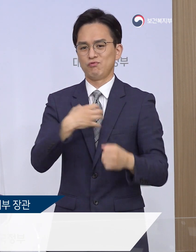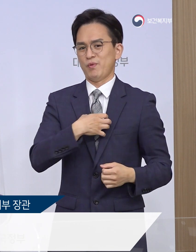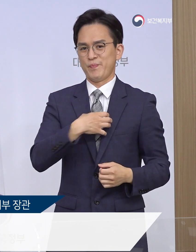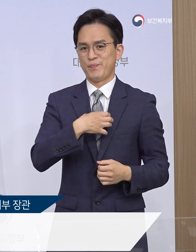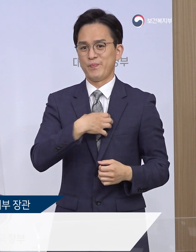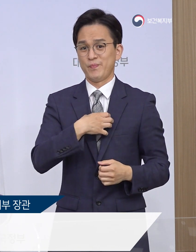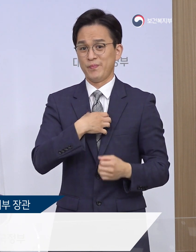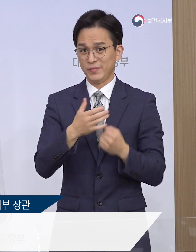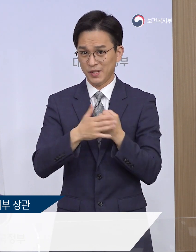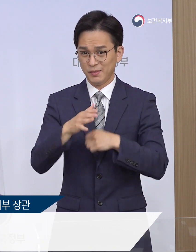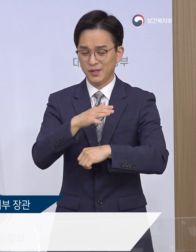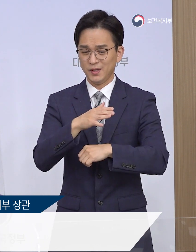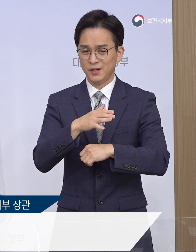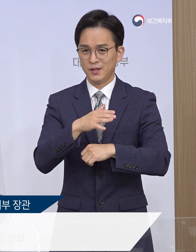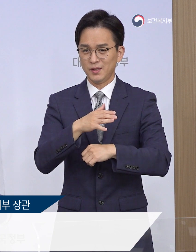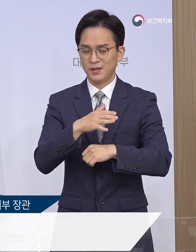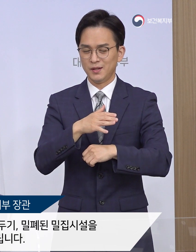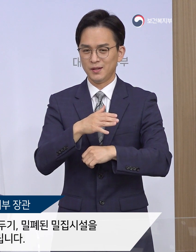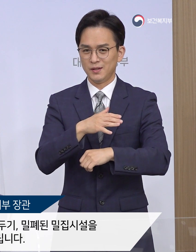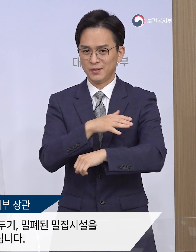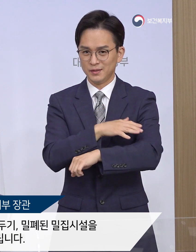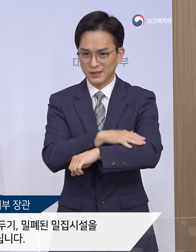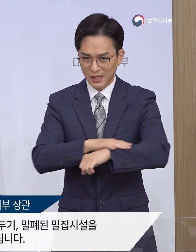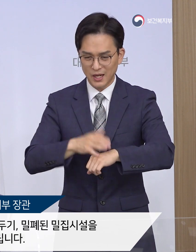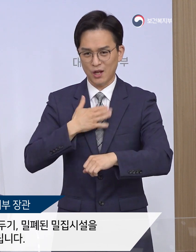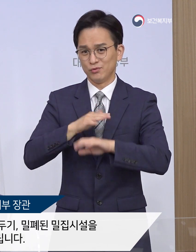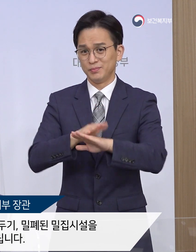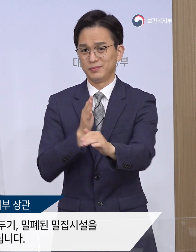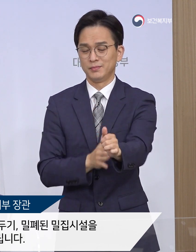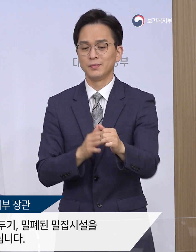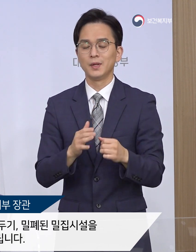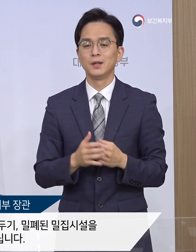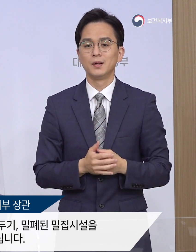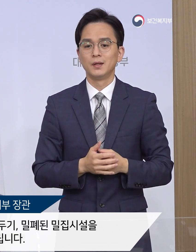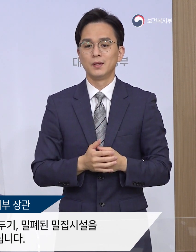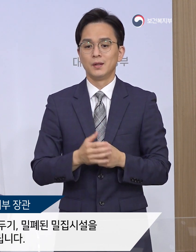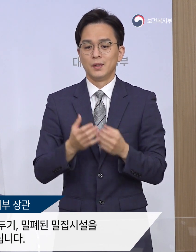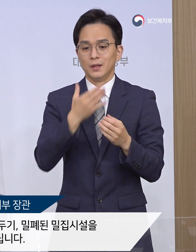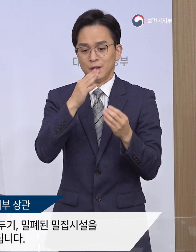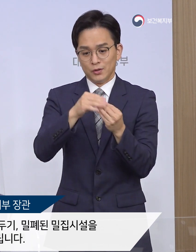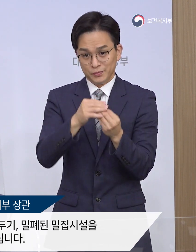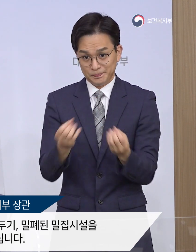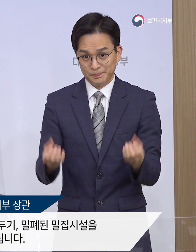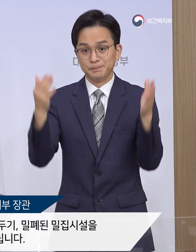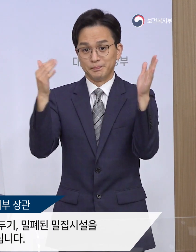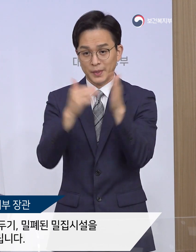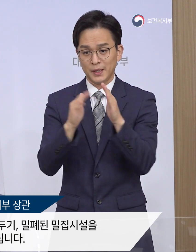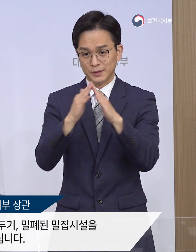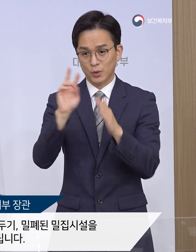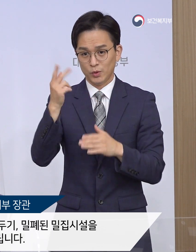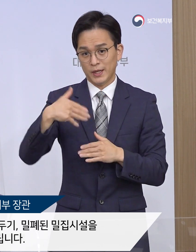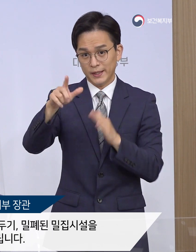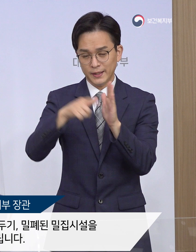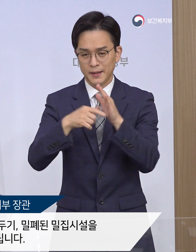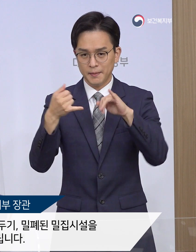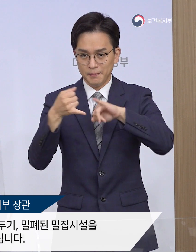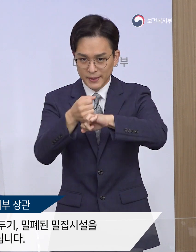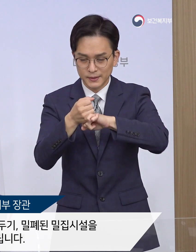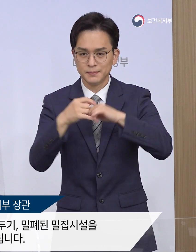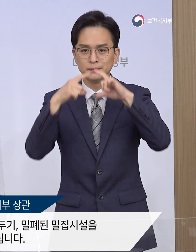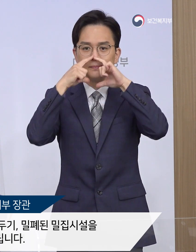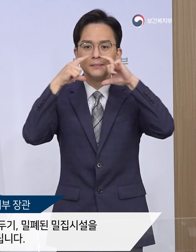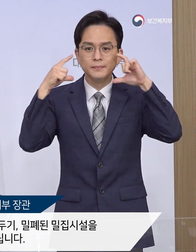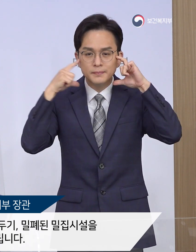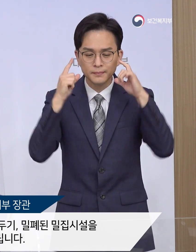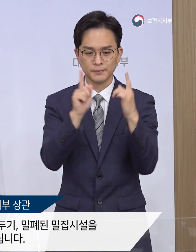특히 유념해 주시기 바랍니다. 귀향하는 경우에도 마스크 착용과 거리두기, 밀폐된